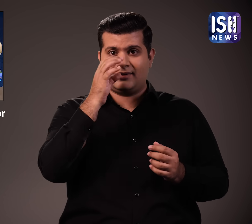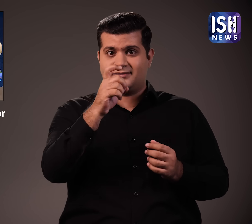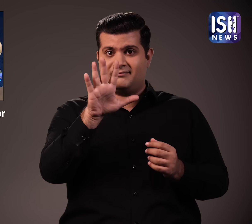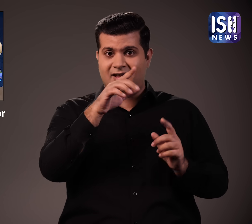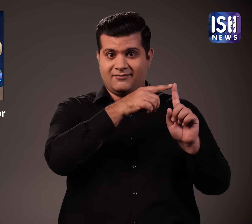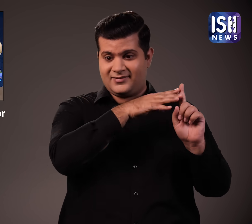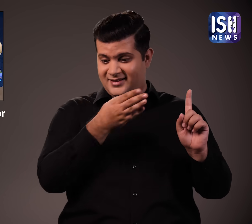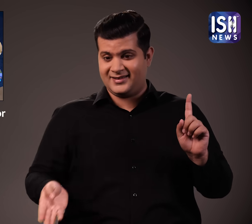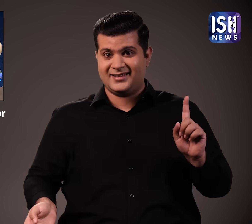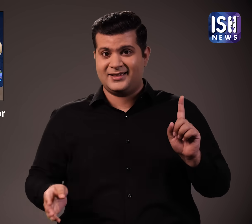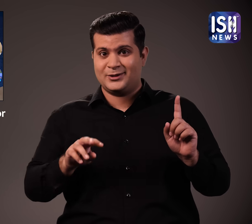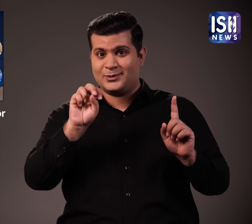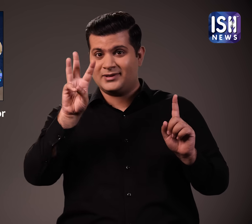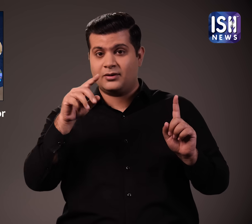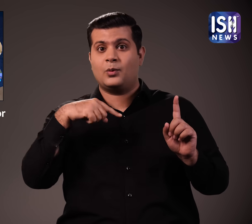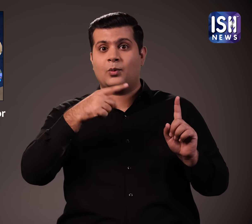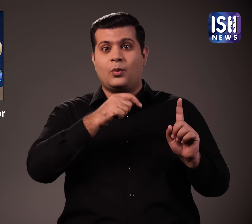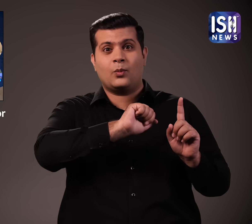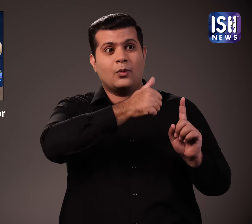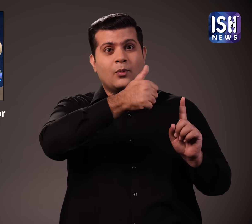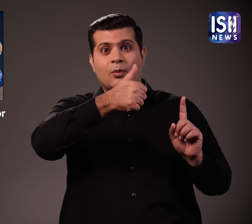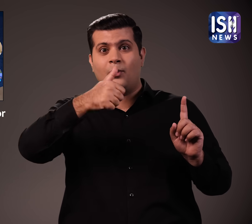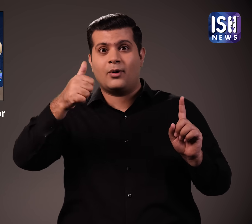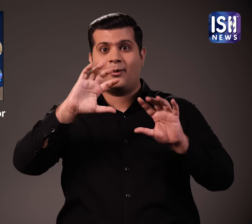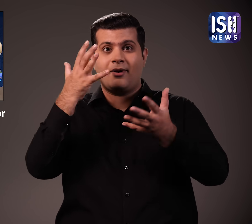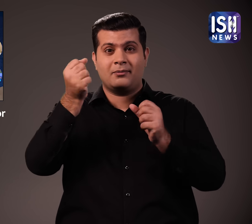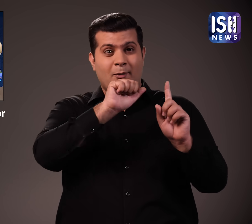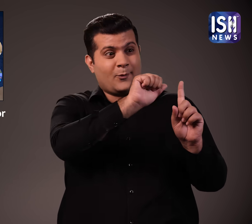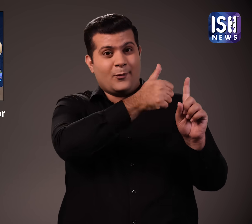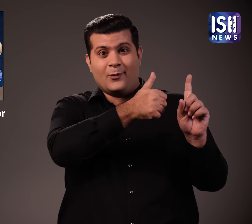सभी विश्वकब विश्वकब विजटा कप्तानों के साथ चैंपियन्स वॉक की योज़ना बनाई थी